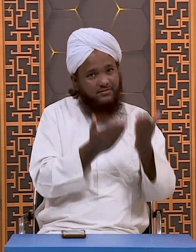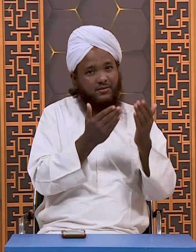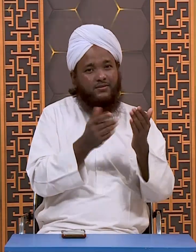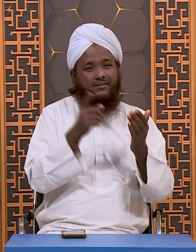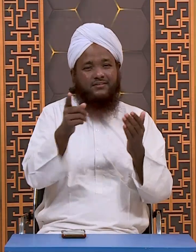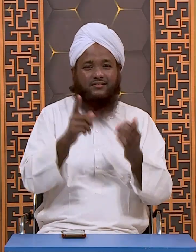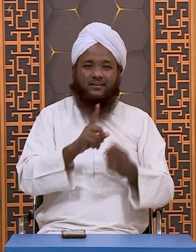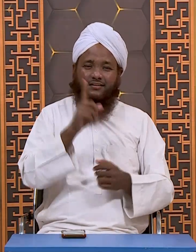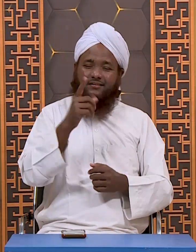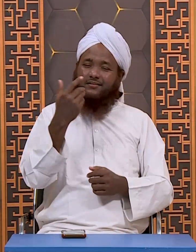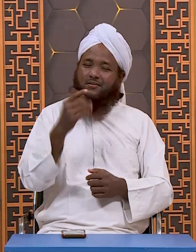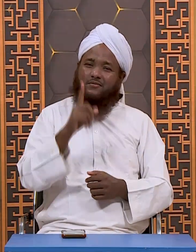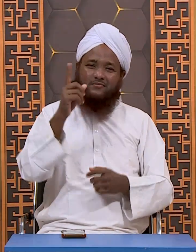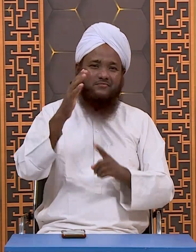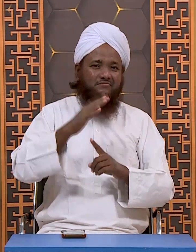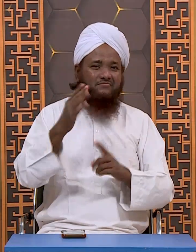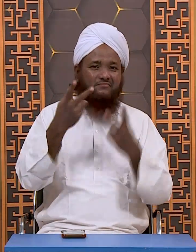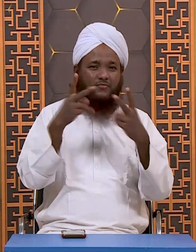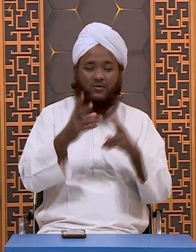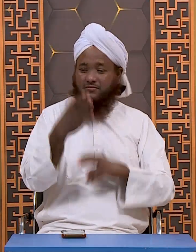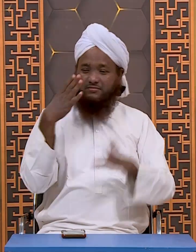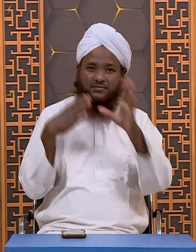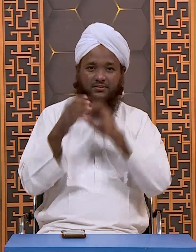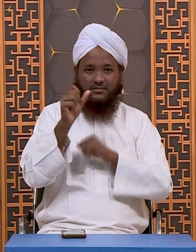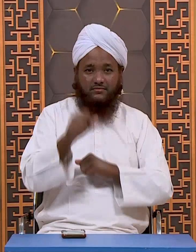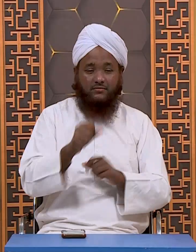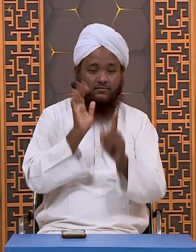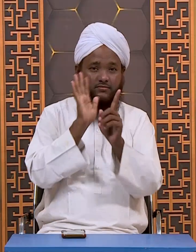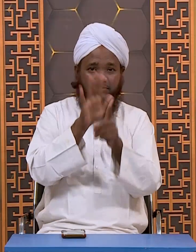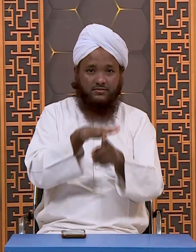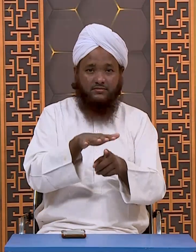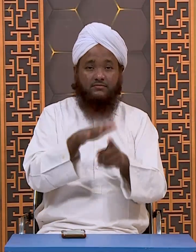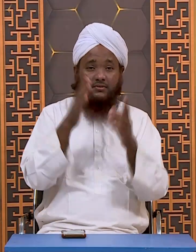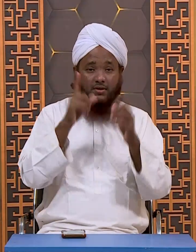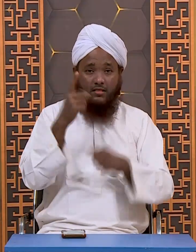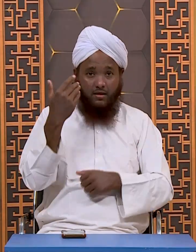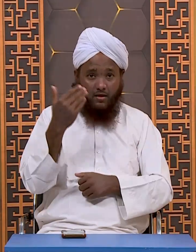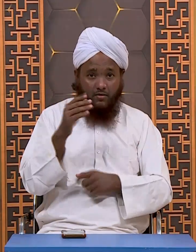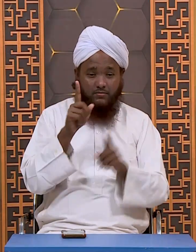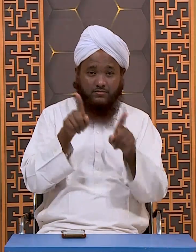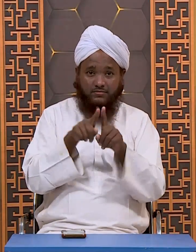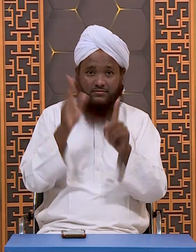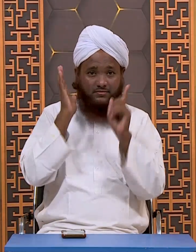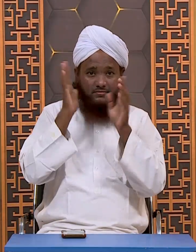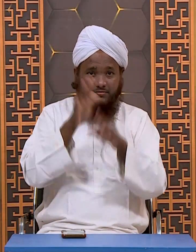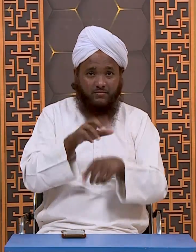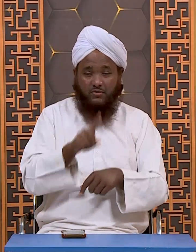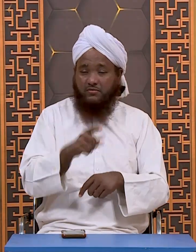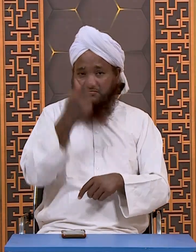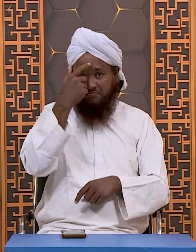پاک اسے بھی اجر عطا فرمائے گا۔ اور پھر با جماعت نماز پڑھنا، تکبیر اولیٰ کے ساتھ نماز پڑھنا، یہ کتنی سعادت کی بات ہے۔ آج